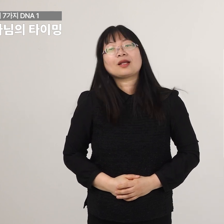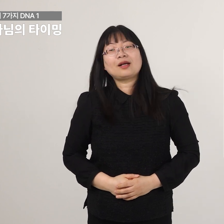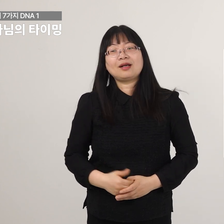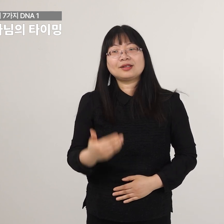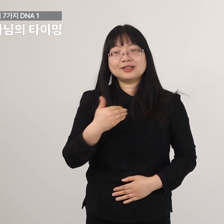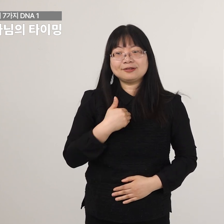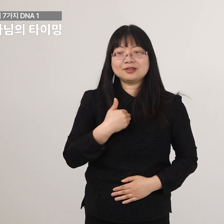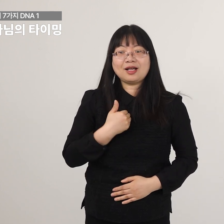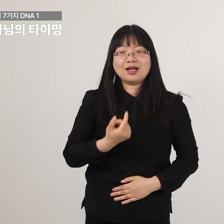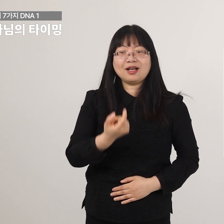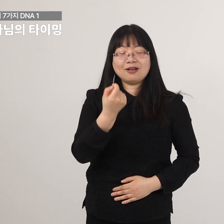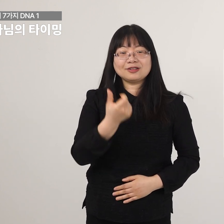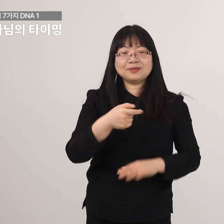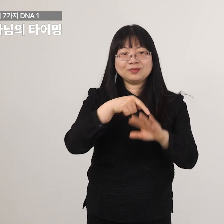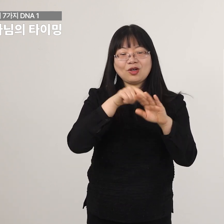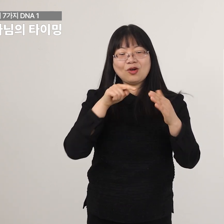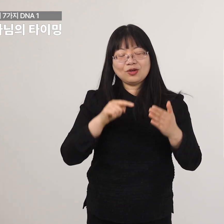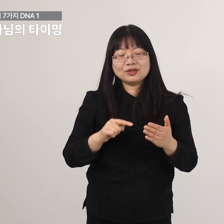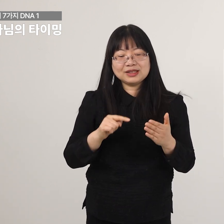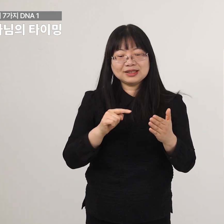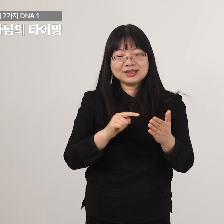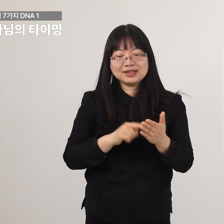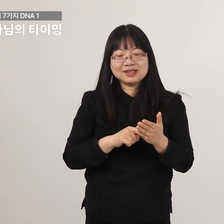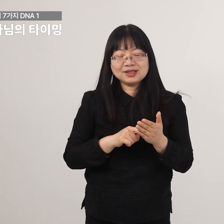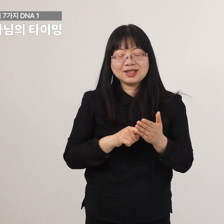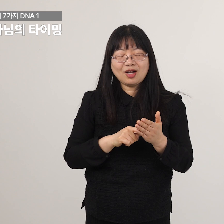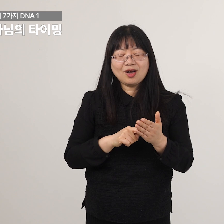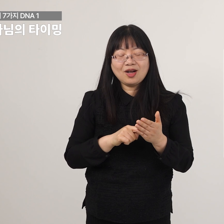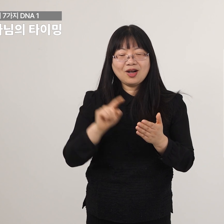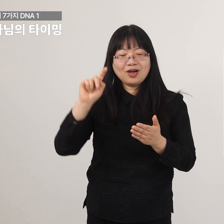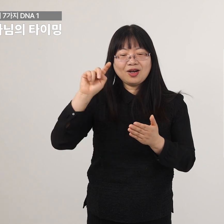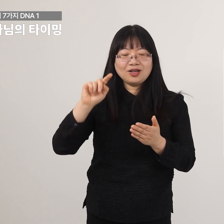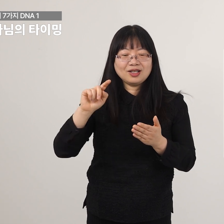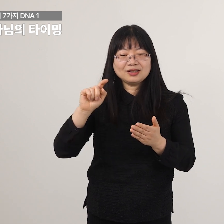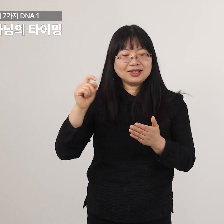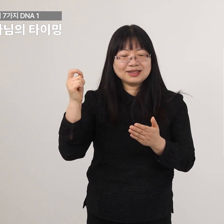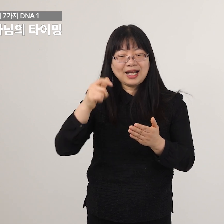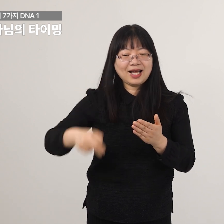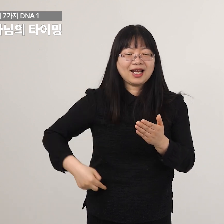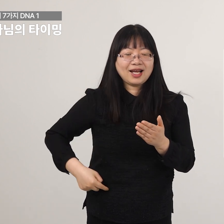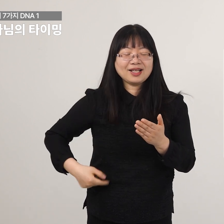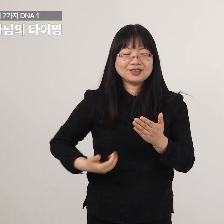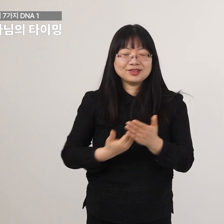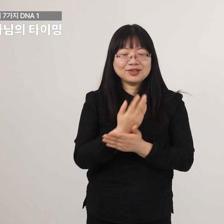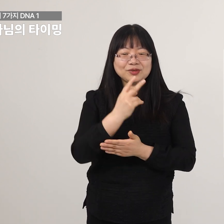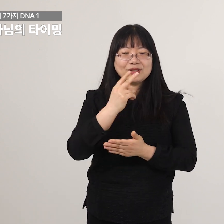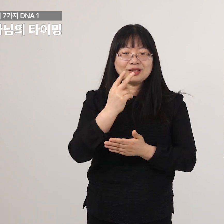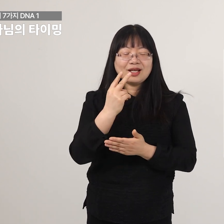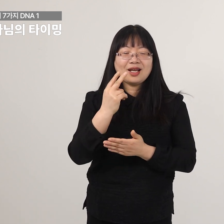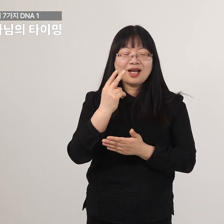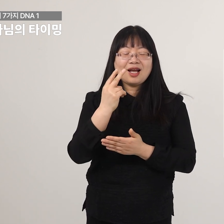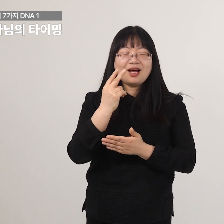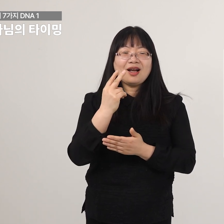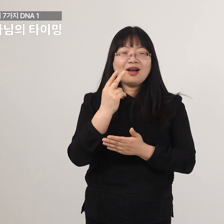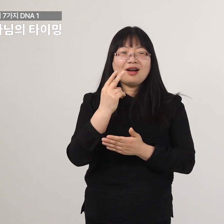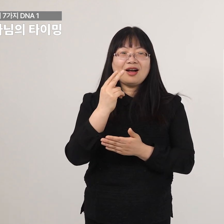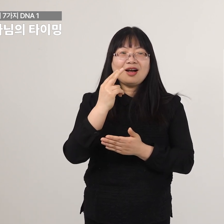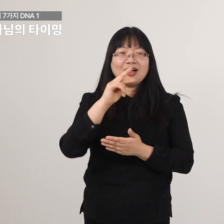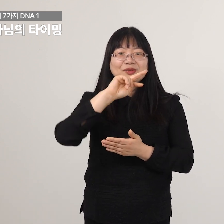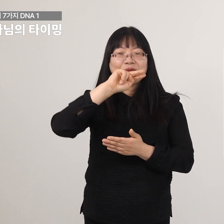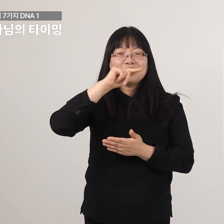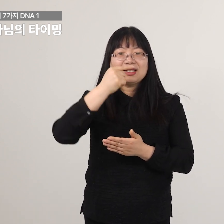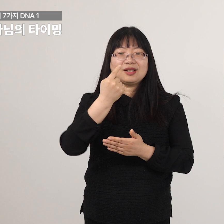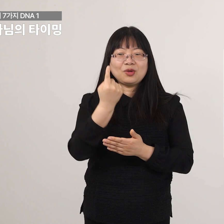내 자랑만 돌이키사 하늘에 꿈꾸게